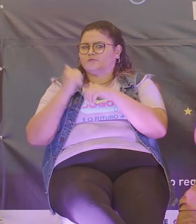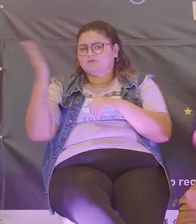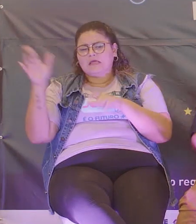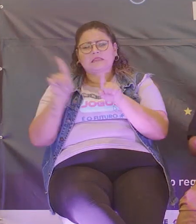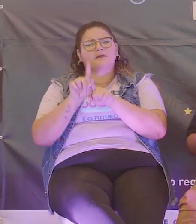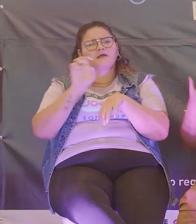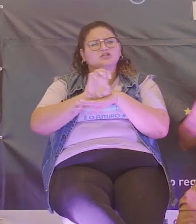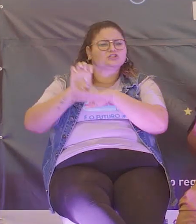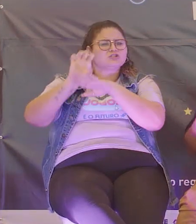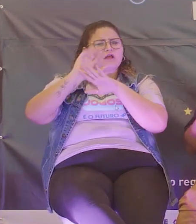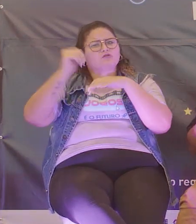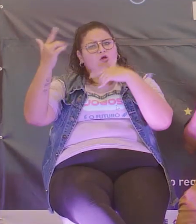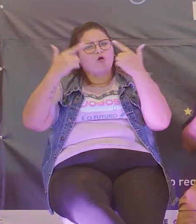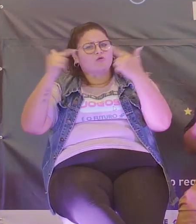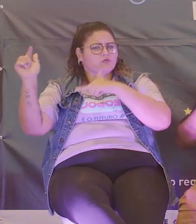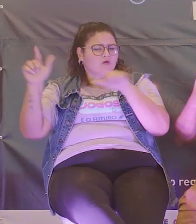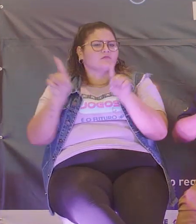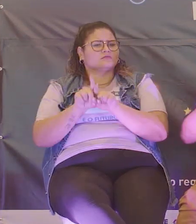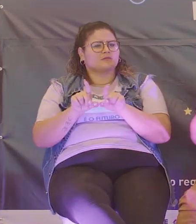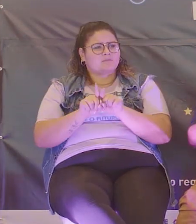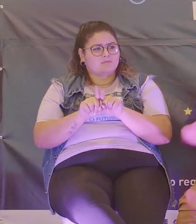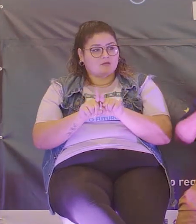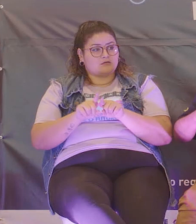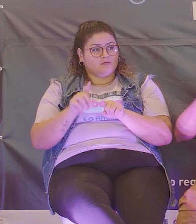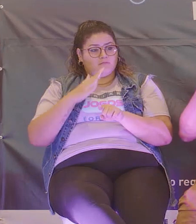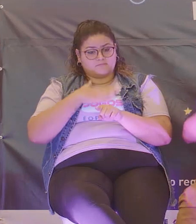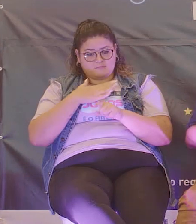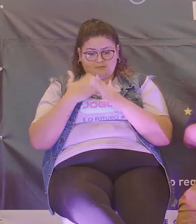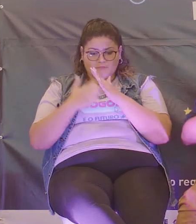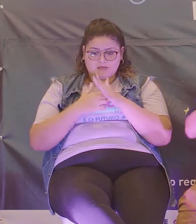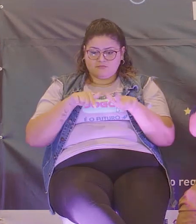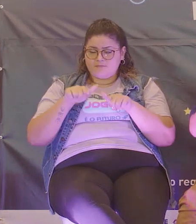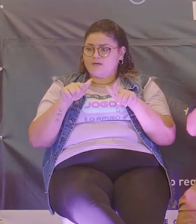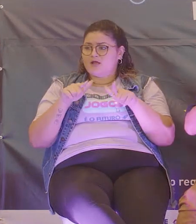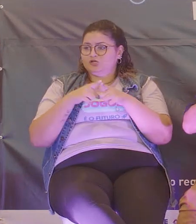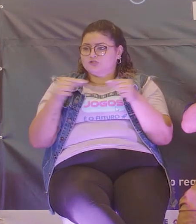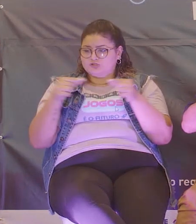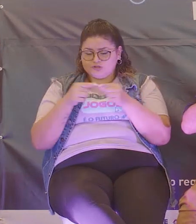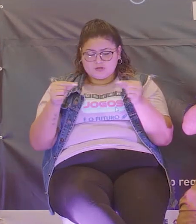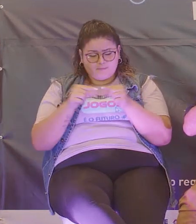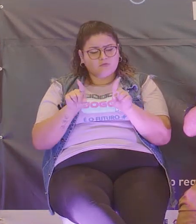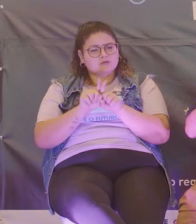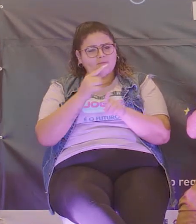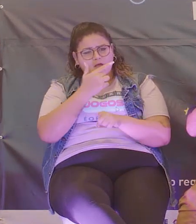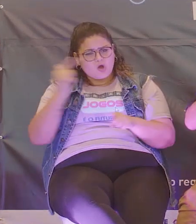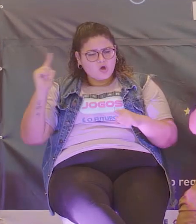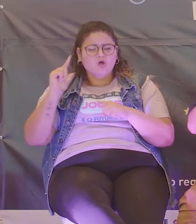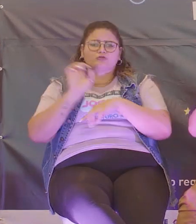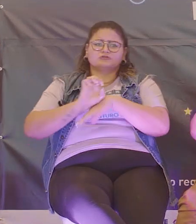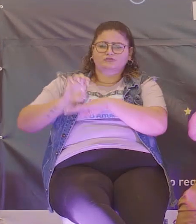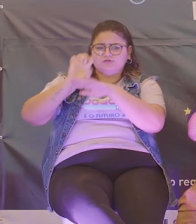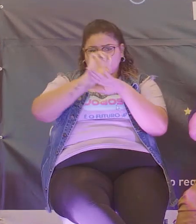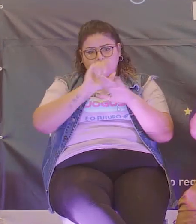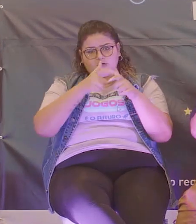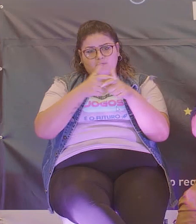estados. A minha empresa mesmo, a Double Dash, tem pessoas que são do Japão e tem pessoas que são de outros estados aqui do Rio, apesar da maior parte